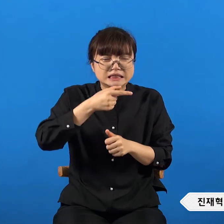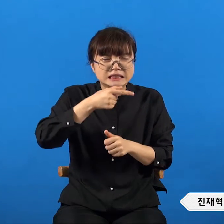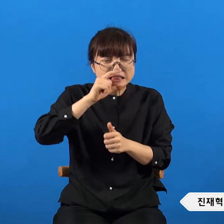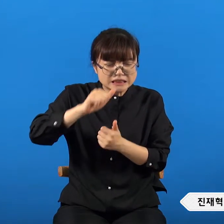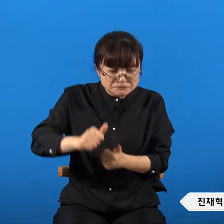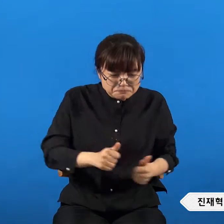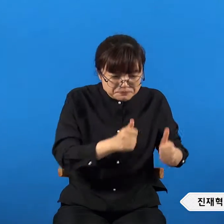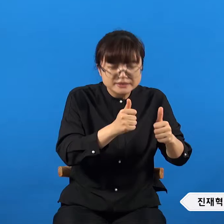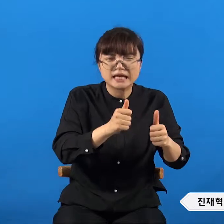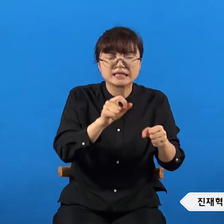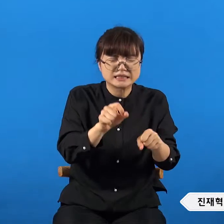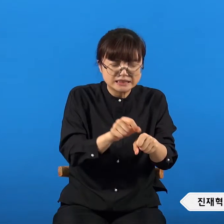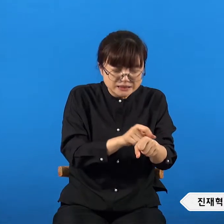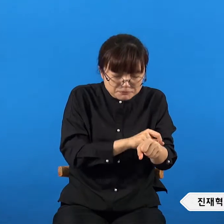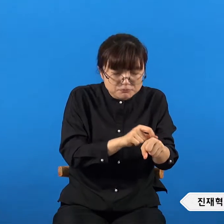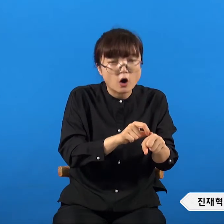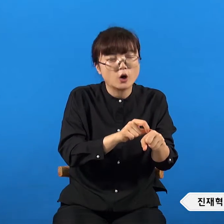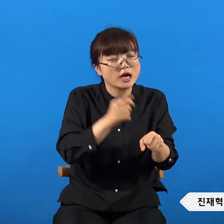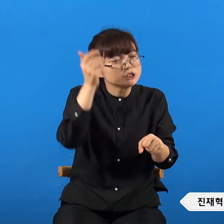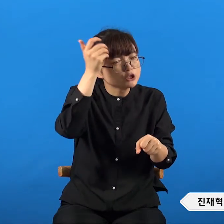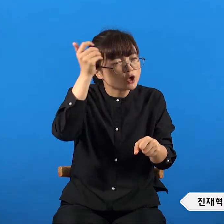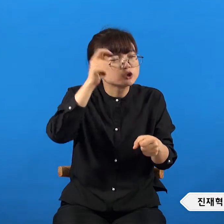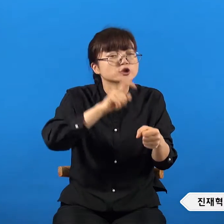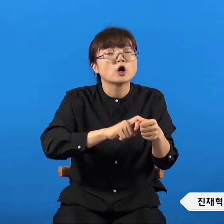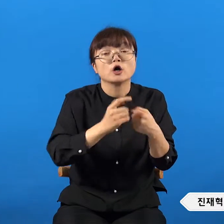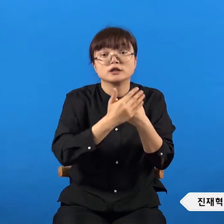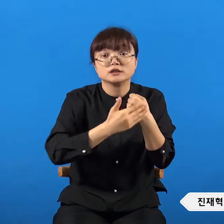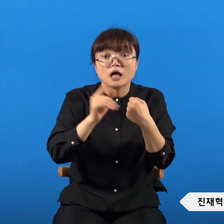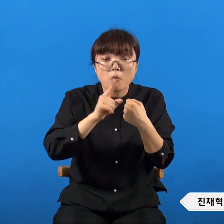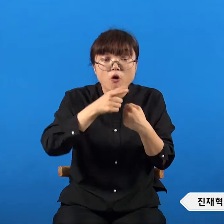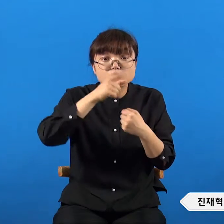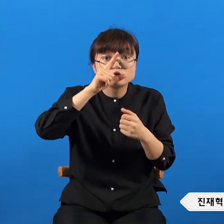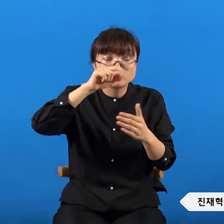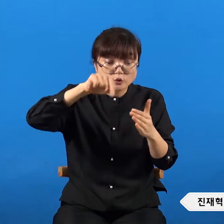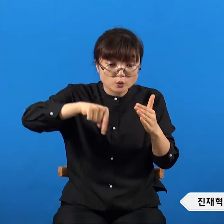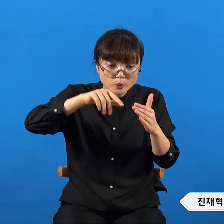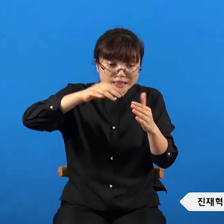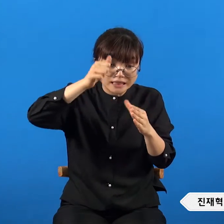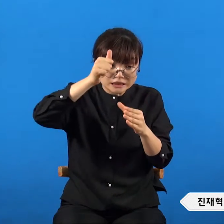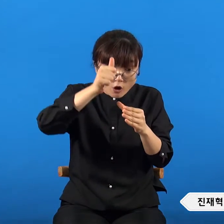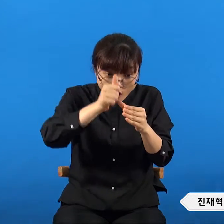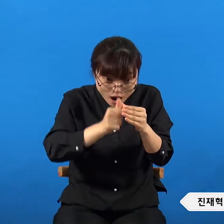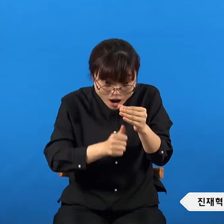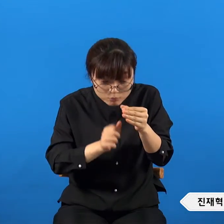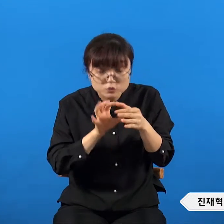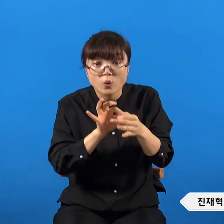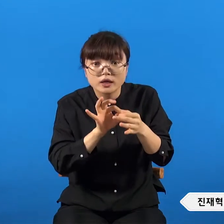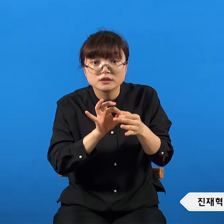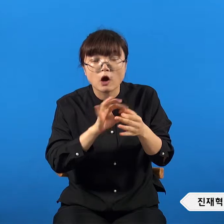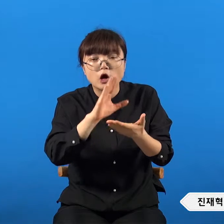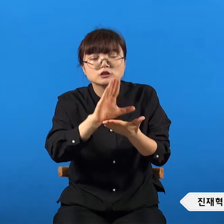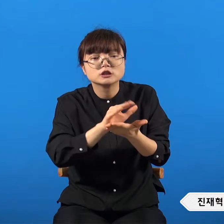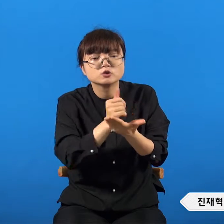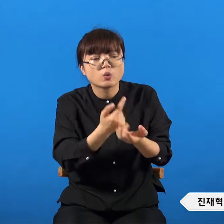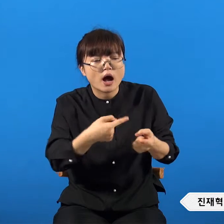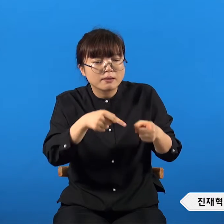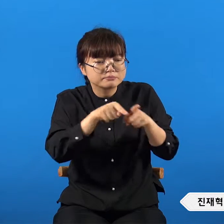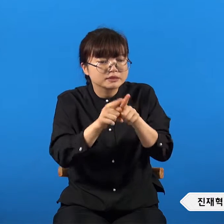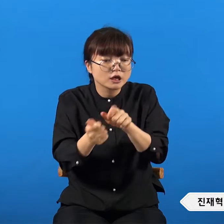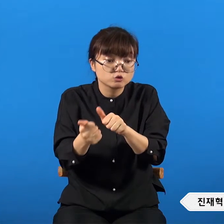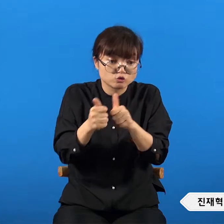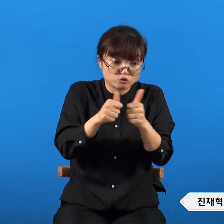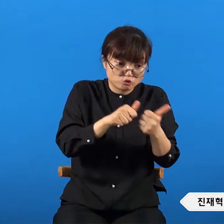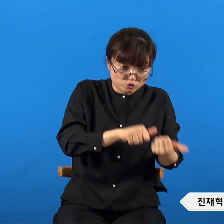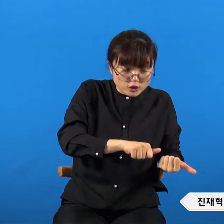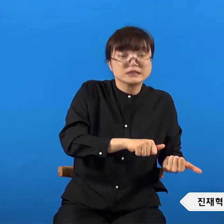침례에서만 가지는 특별한 영적인 은혜는 바로 물속에 들어감을 통해서 내가 그리스도와 장사 지낸